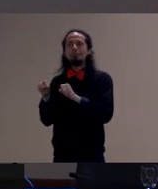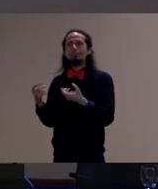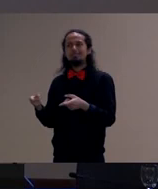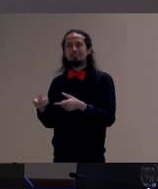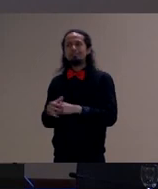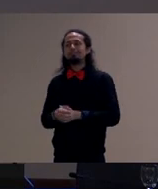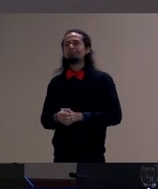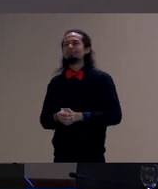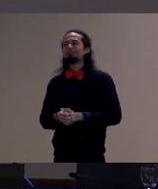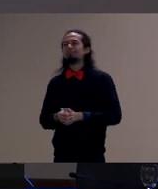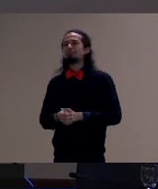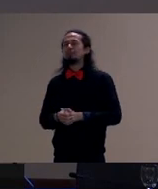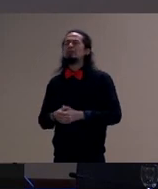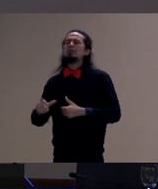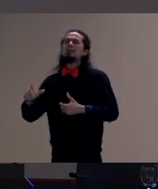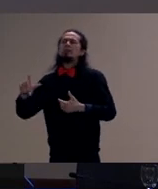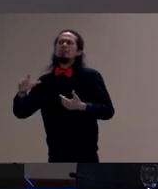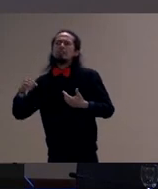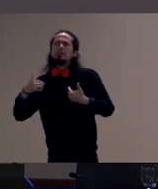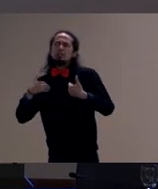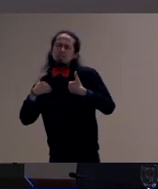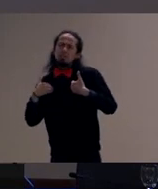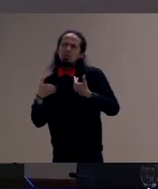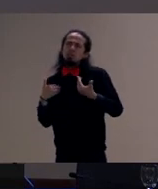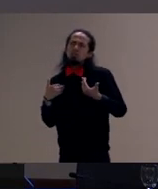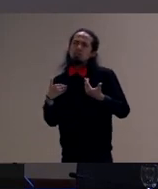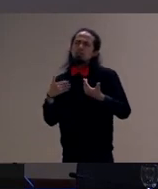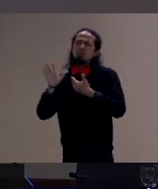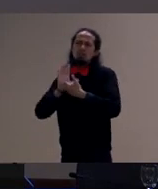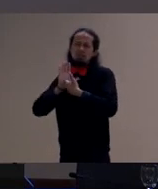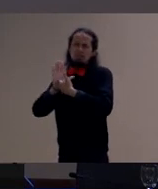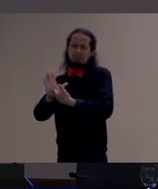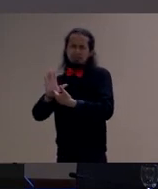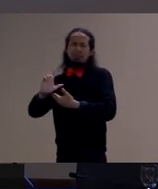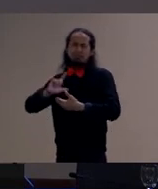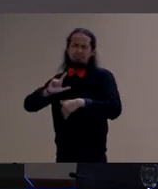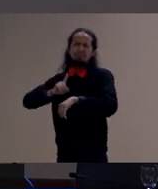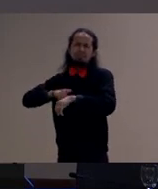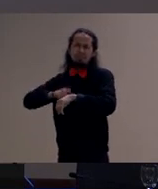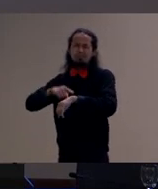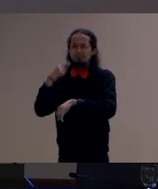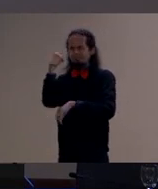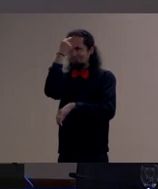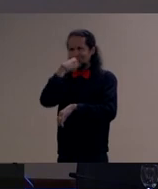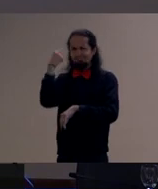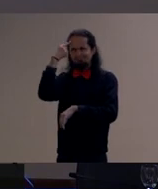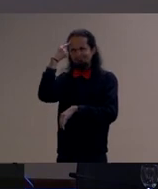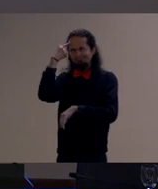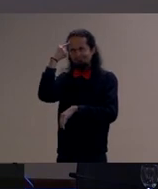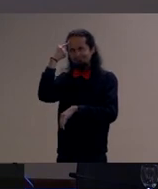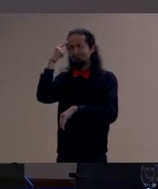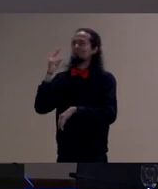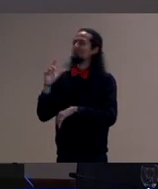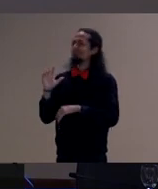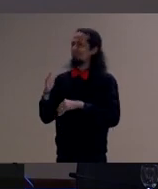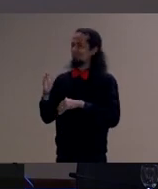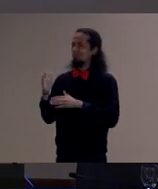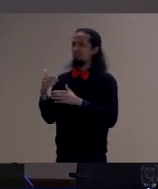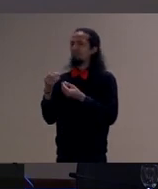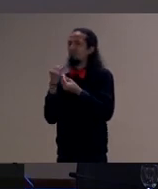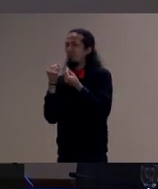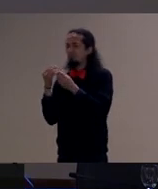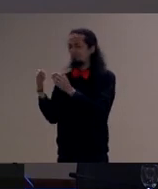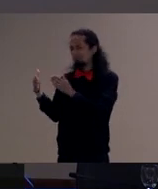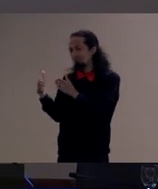tenho em média uma hora né vou apresentar então é um pouco esse percurso mais